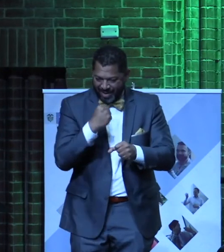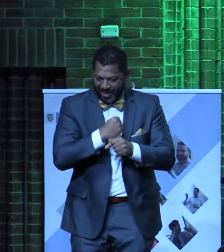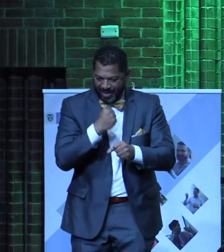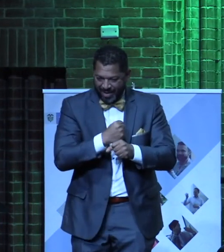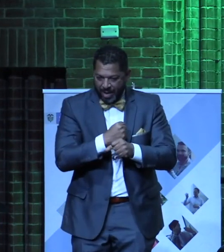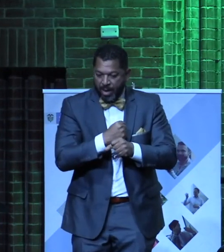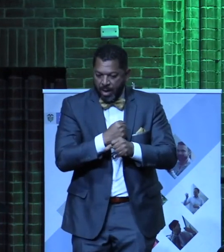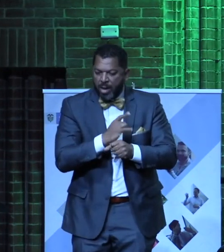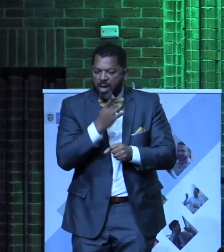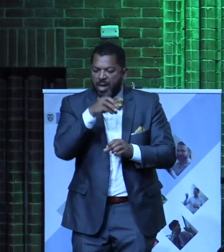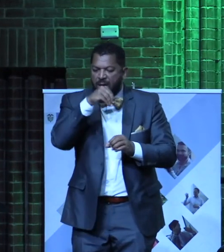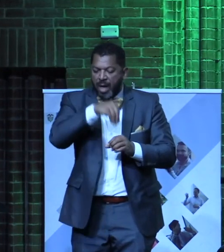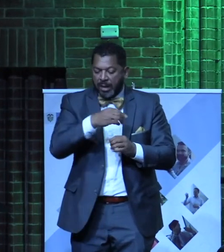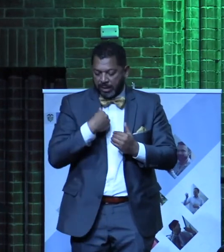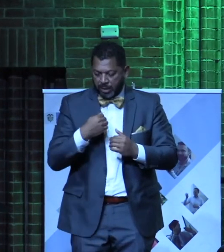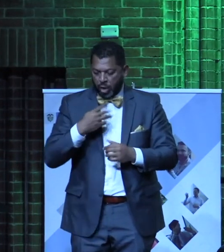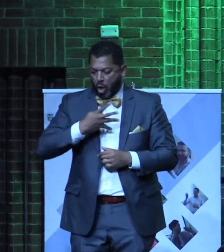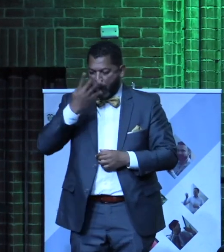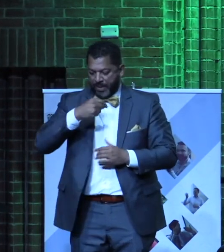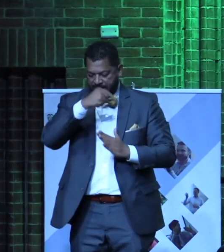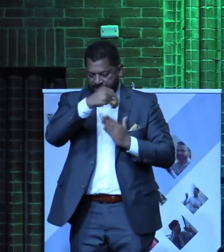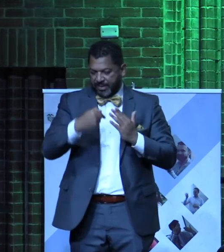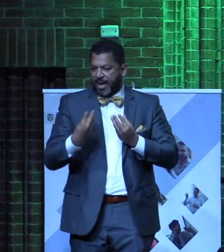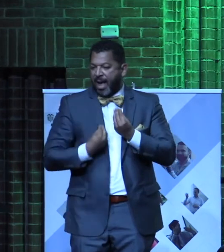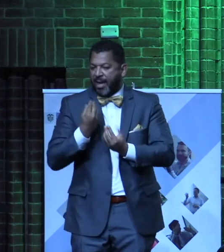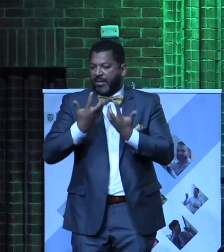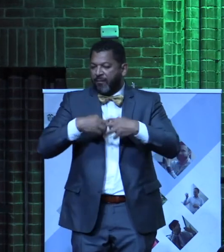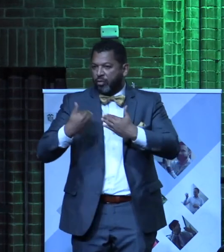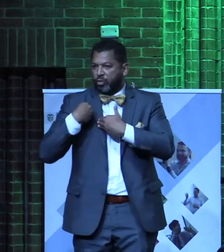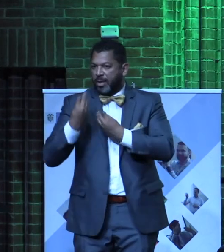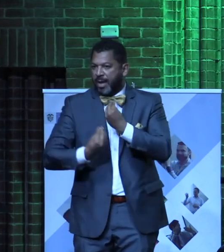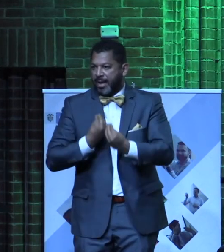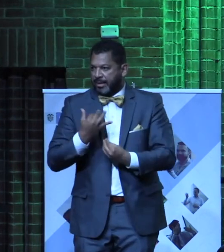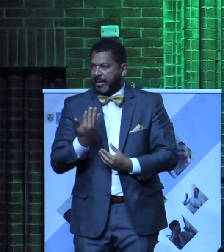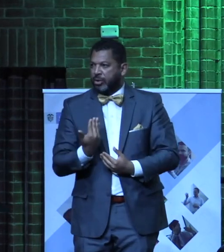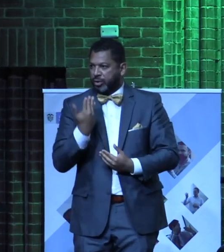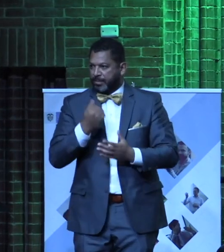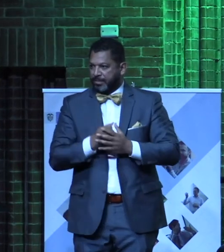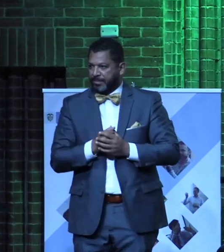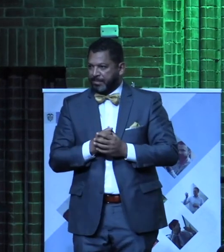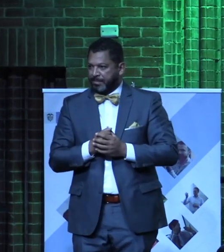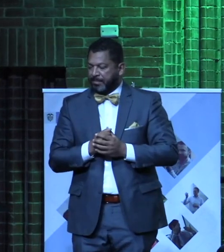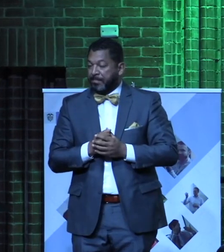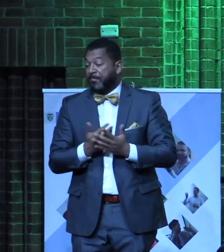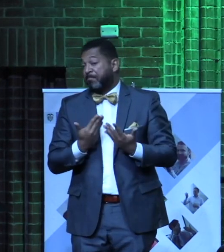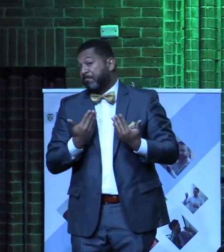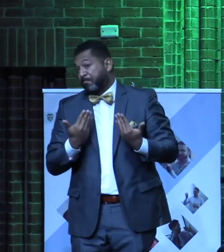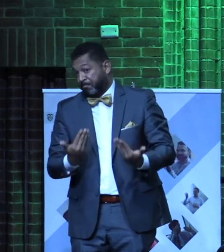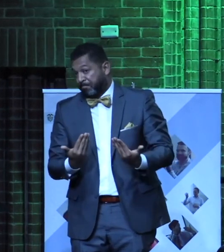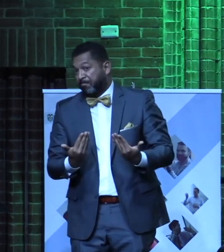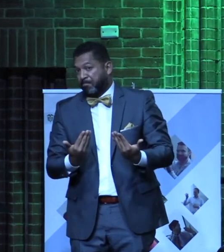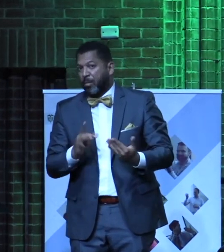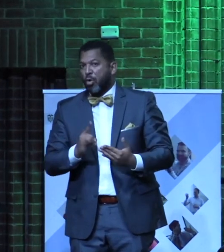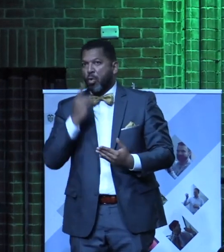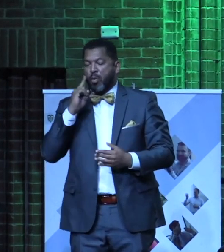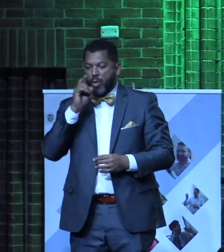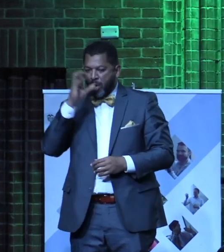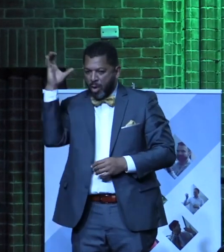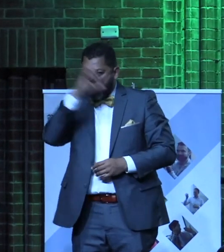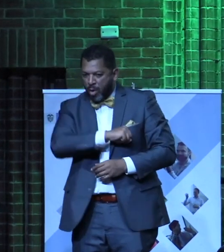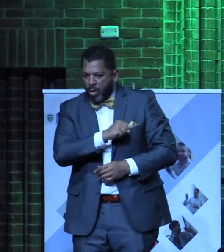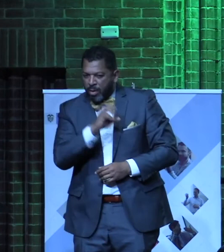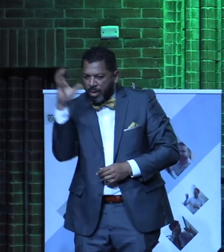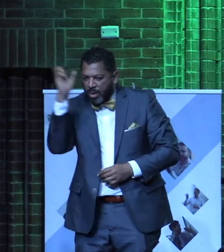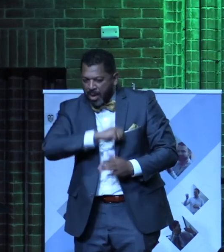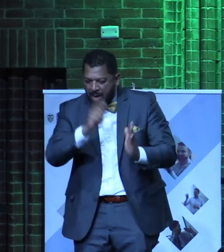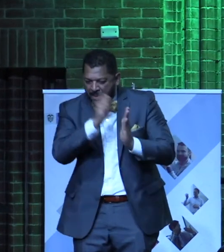da en el marco de su competencia, de su ejercicio pedagógico. Y en ese orden de ideas, la identificación de las alertas